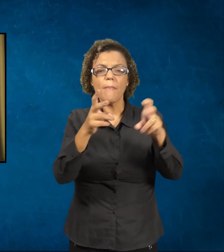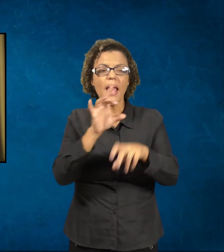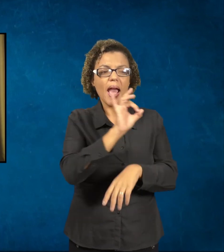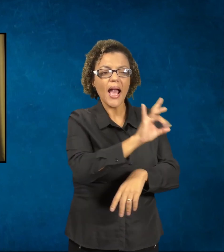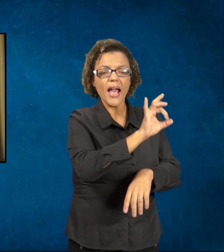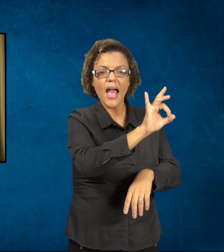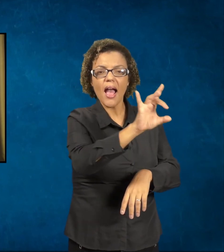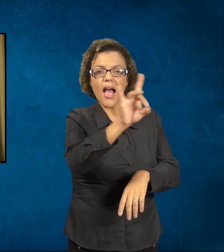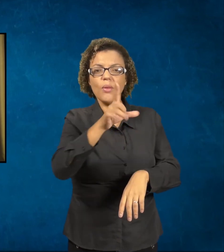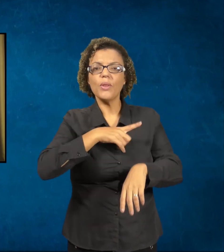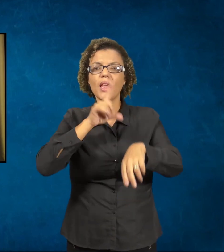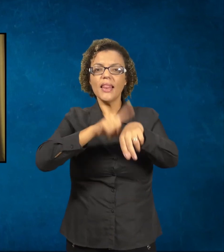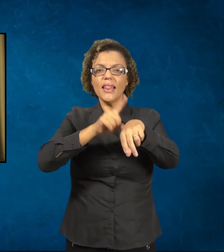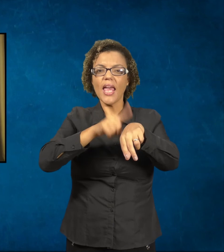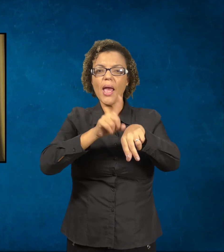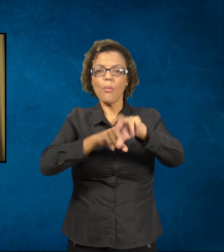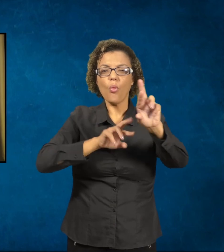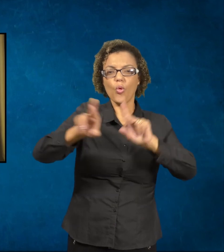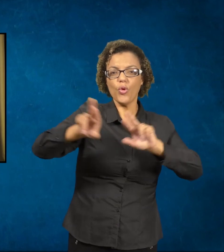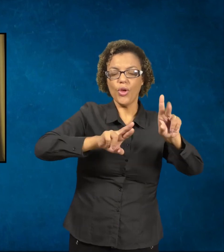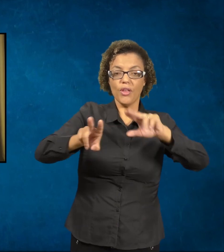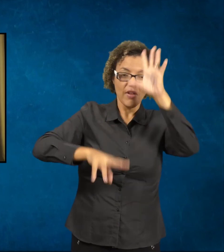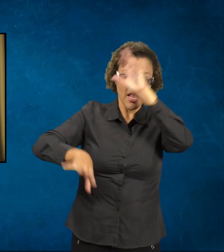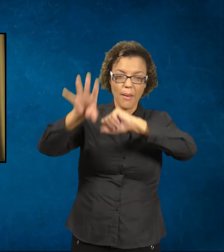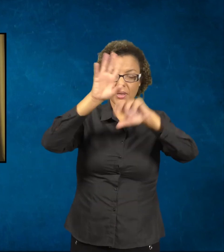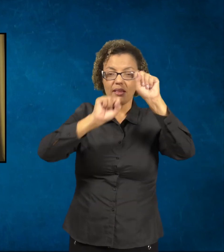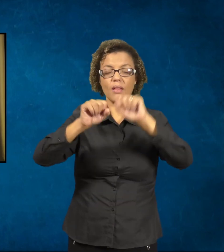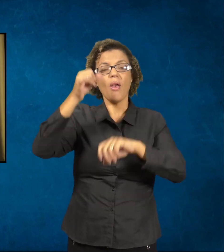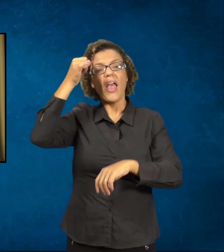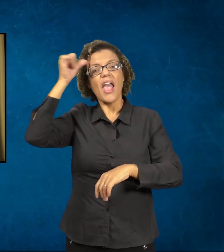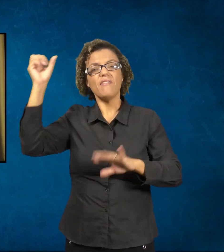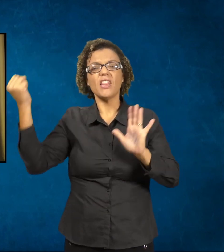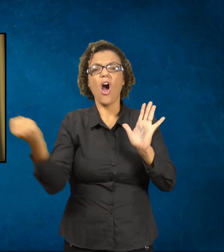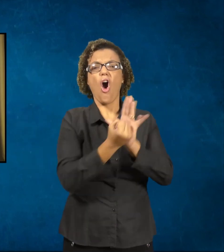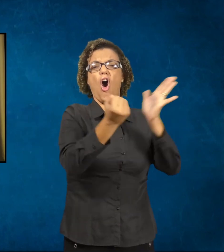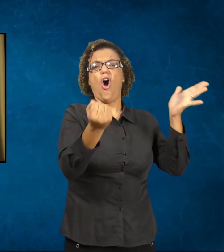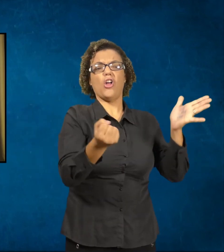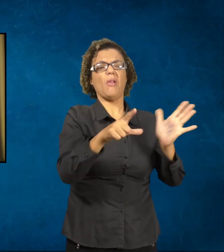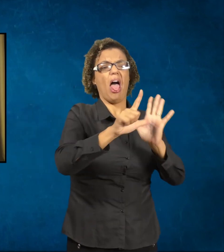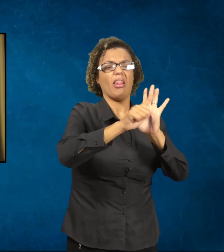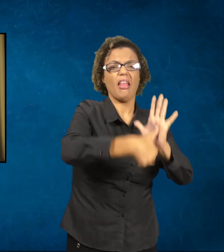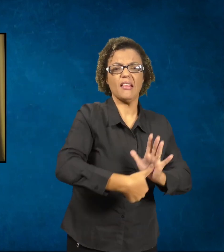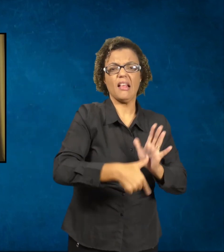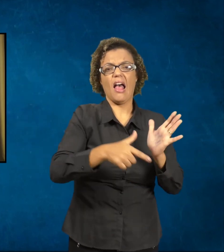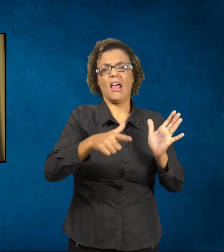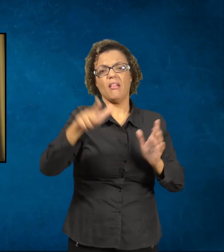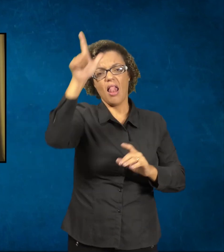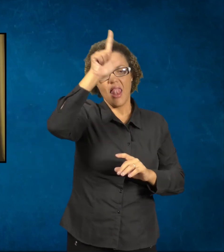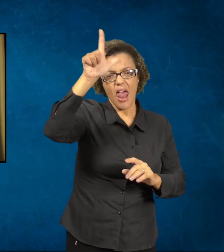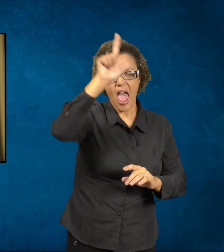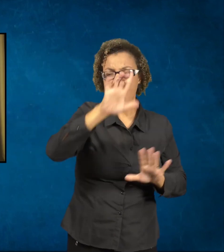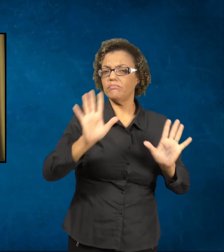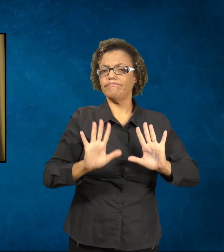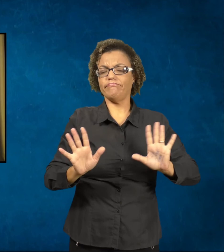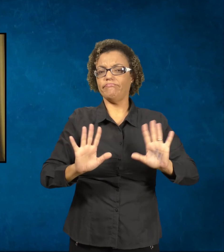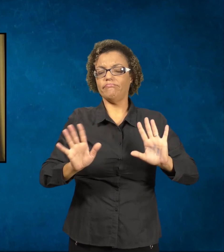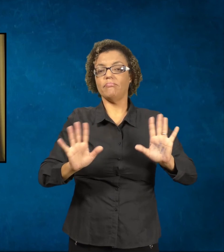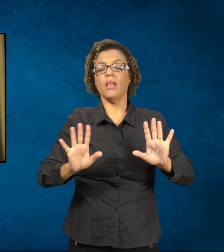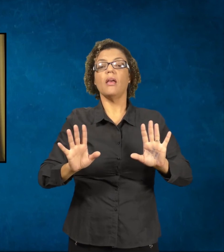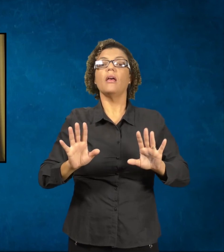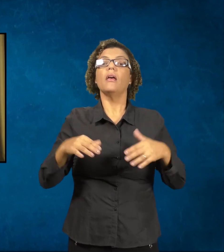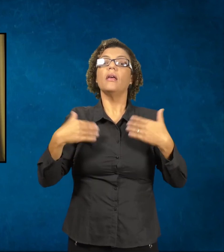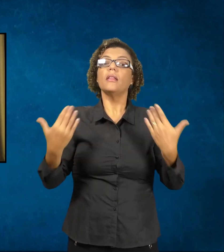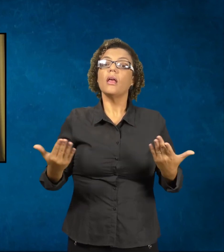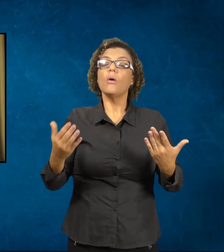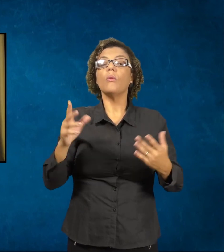todo mundo segundo uma única regra. Saiba entrar no mistério, na individualidade de cada um. Bem, esses são alguns conselhos. O